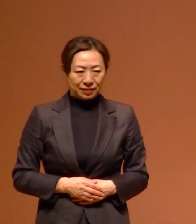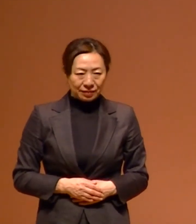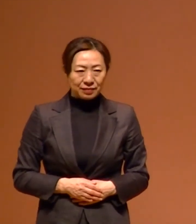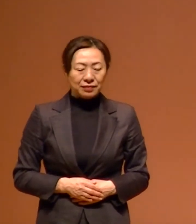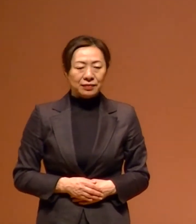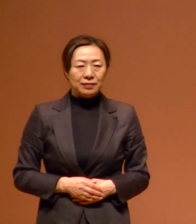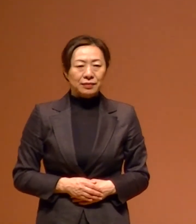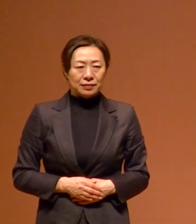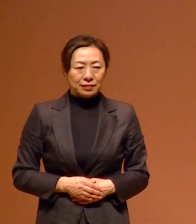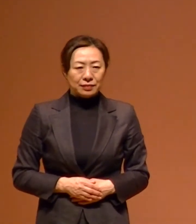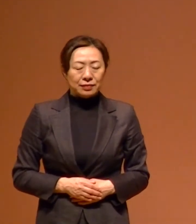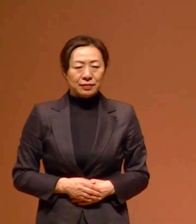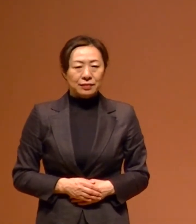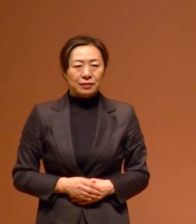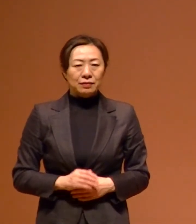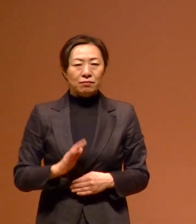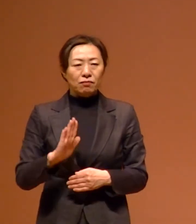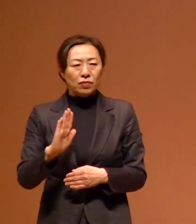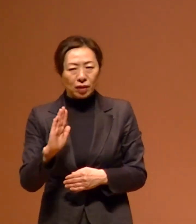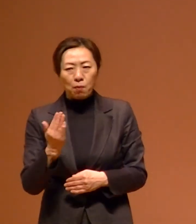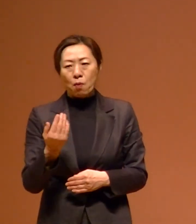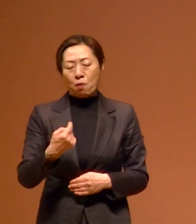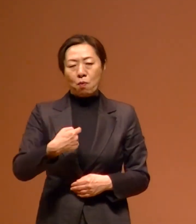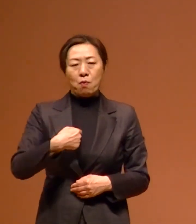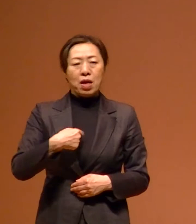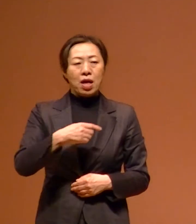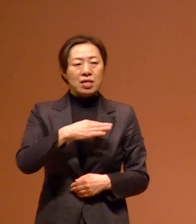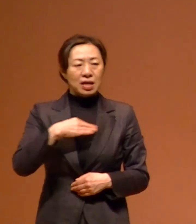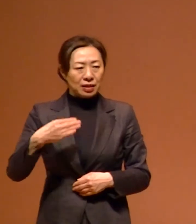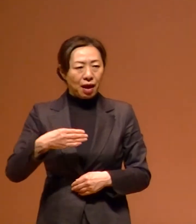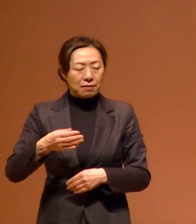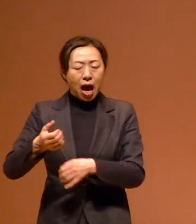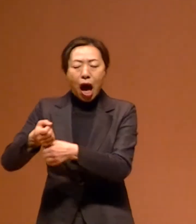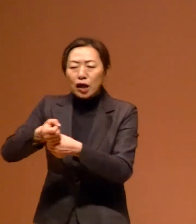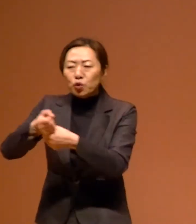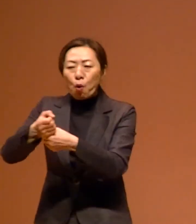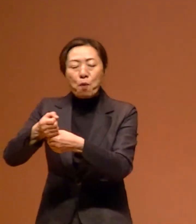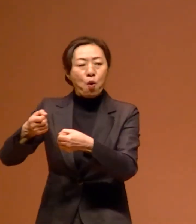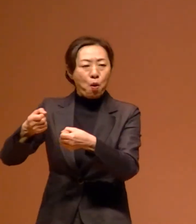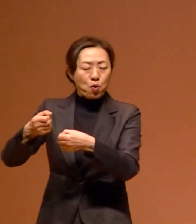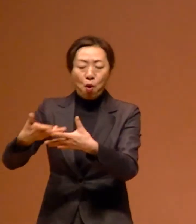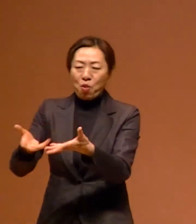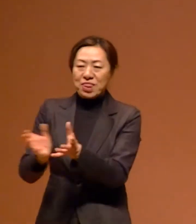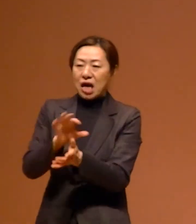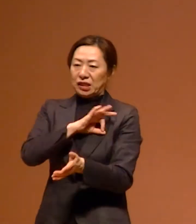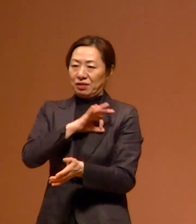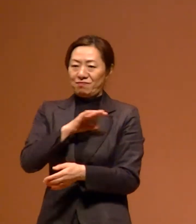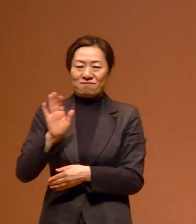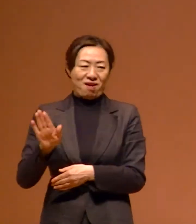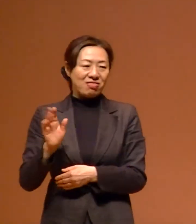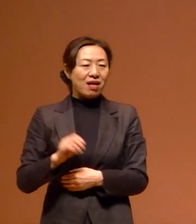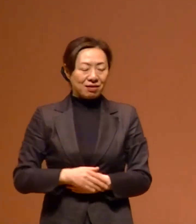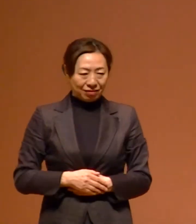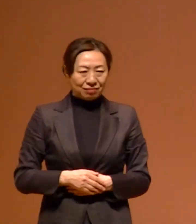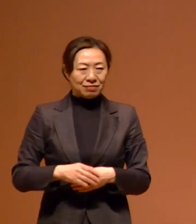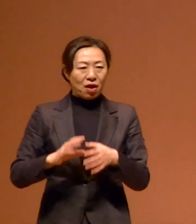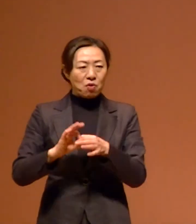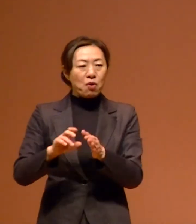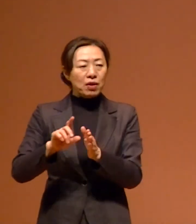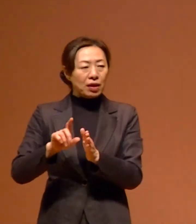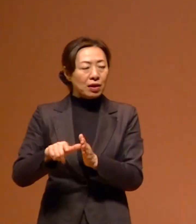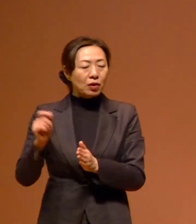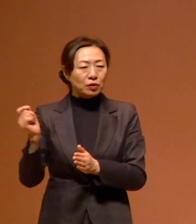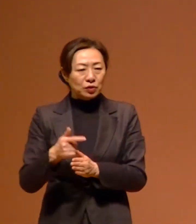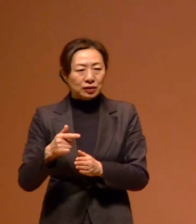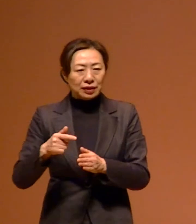ですけども私たちは消防団員だったんで、その時はすぐ